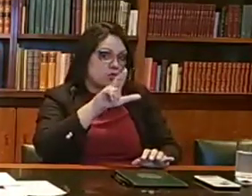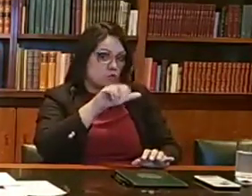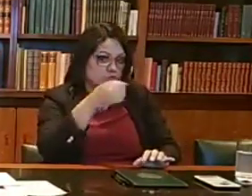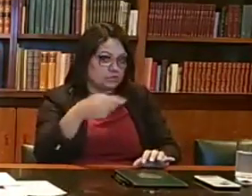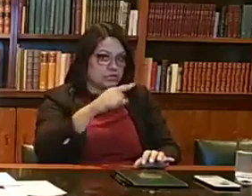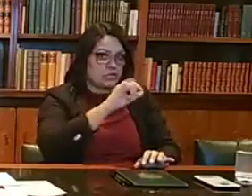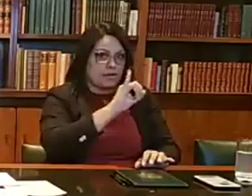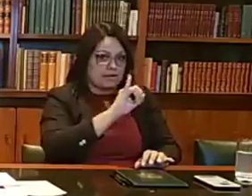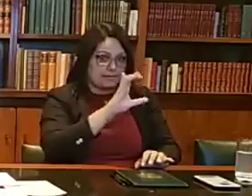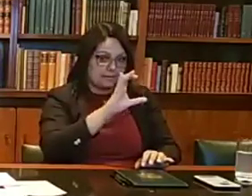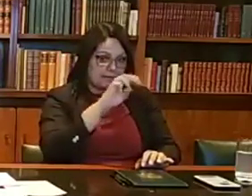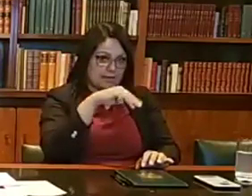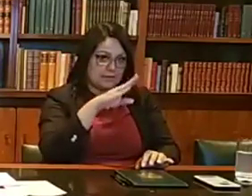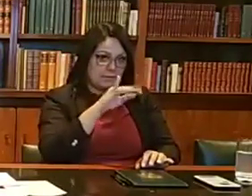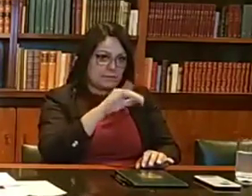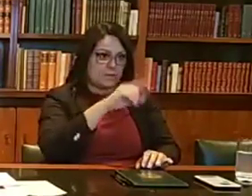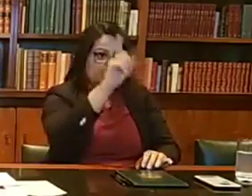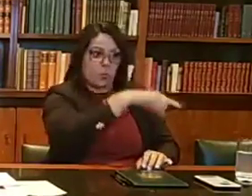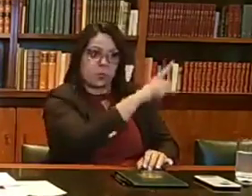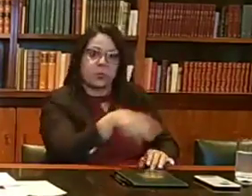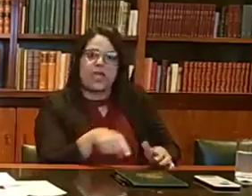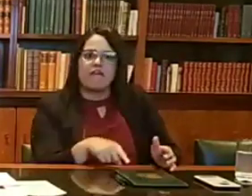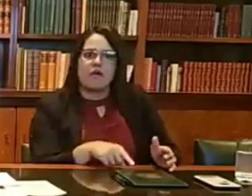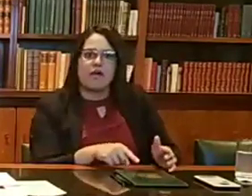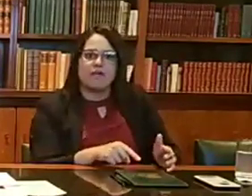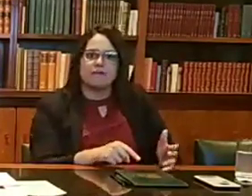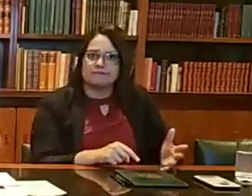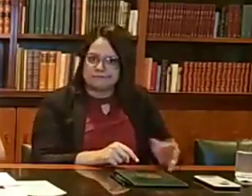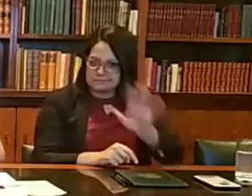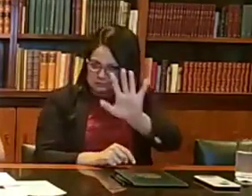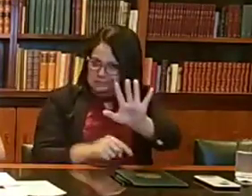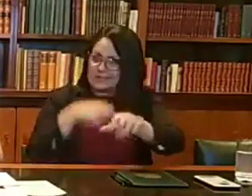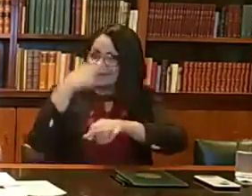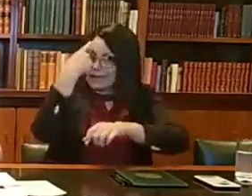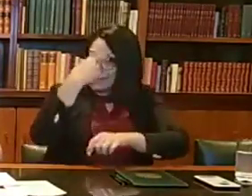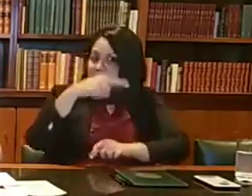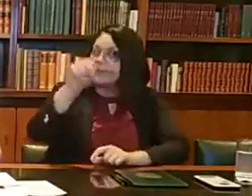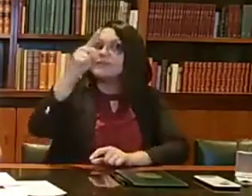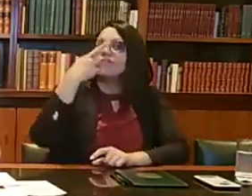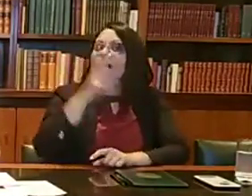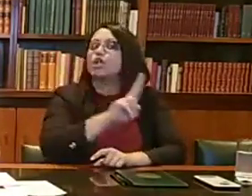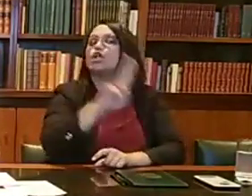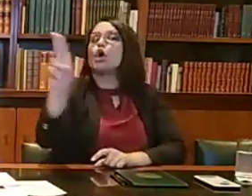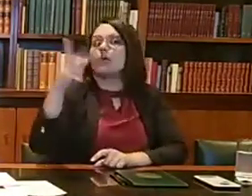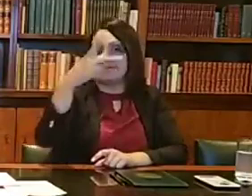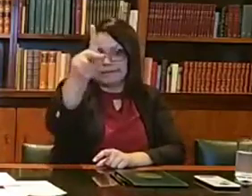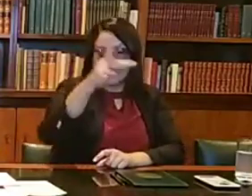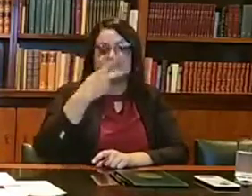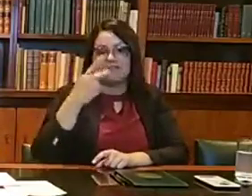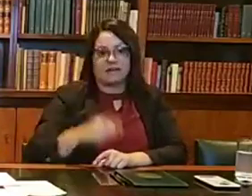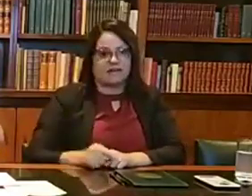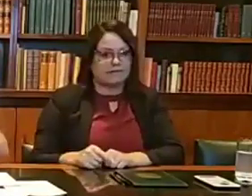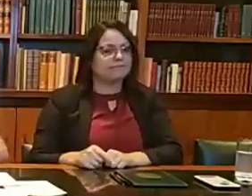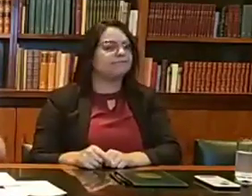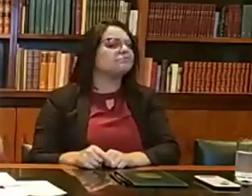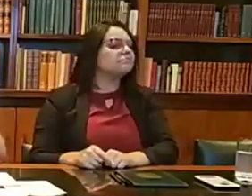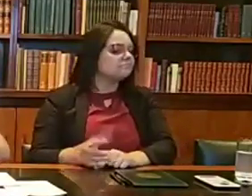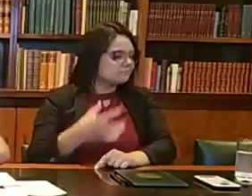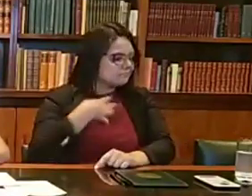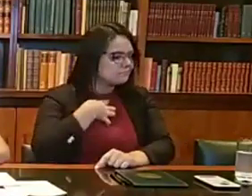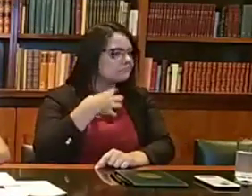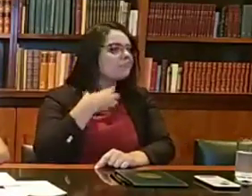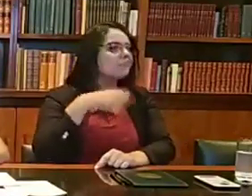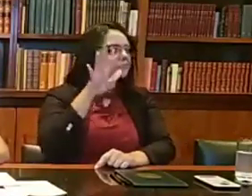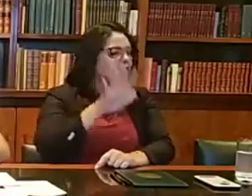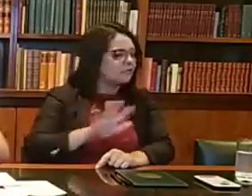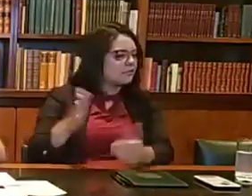projeto decreto legislativo. Okay. Semana que vem vamos trazer aqui o nome desse parlamentar. Tenho certeza que ele... Daqueles partidecos de esquerda